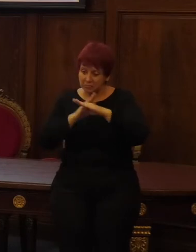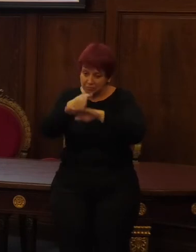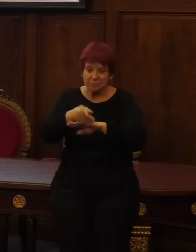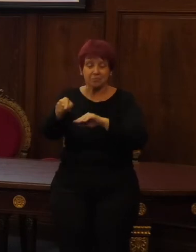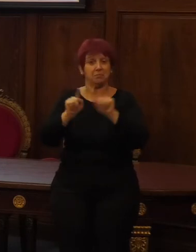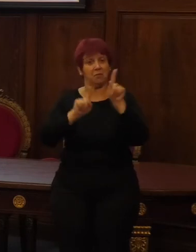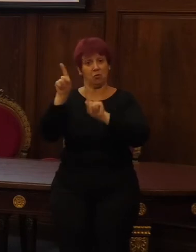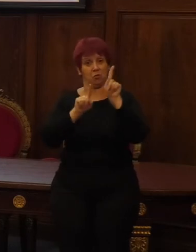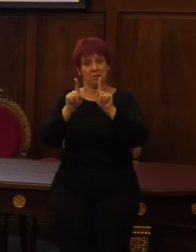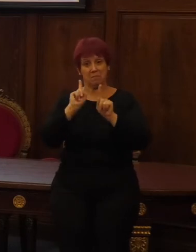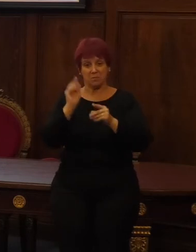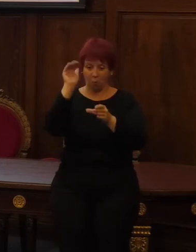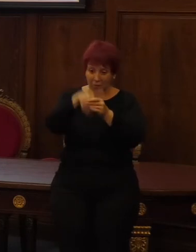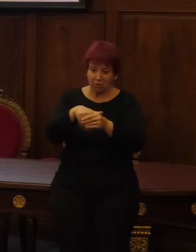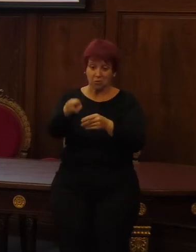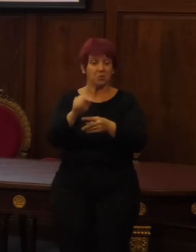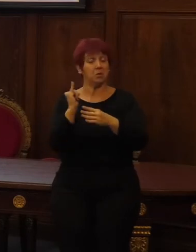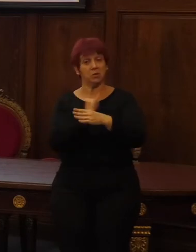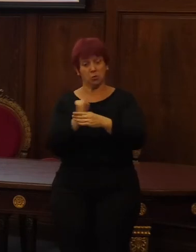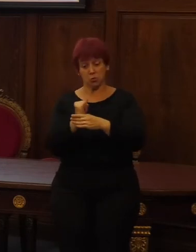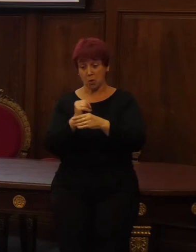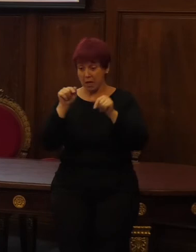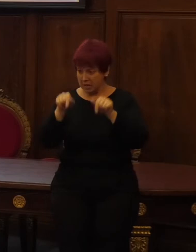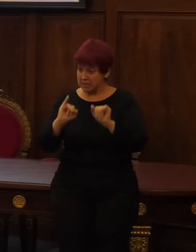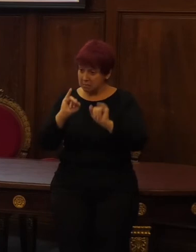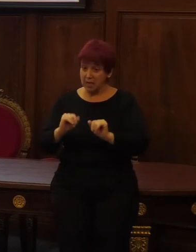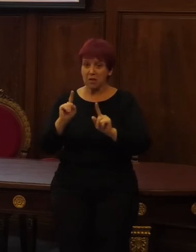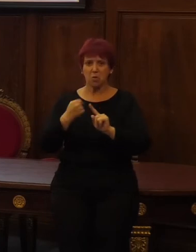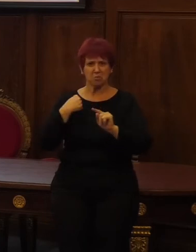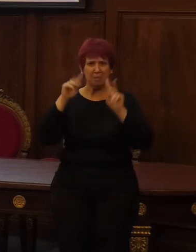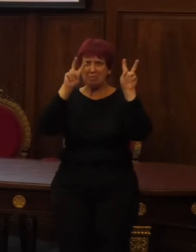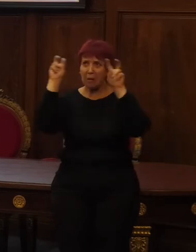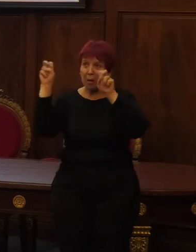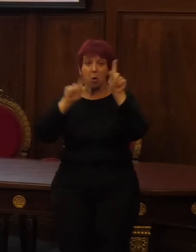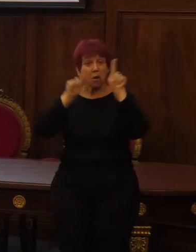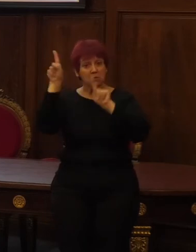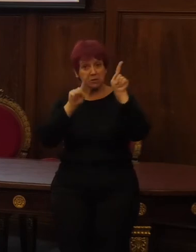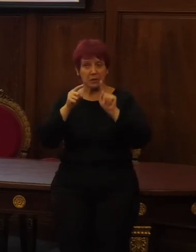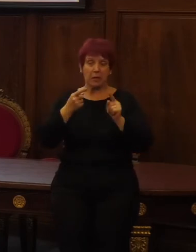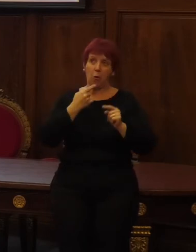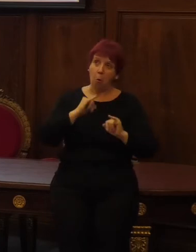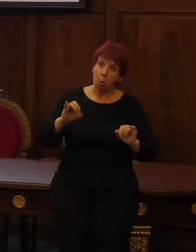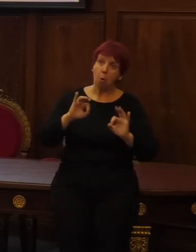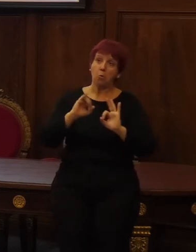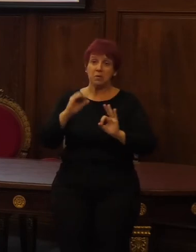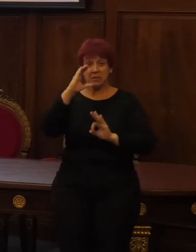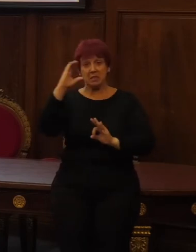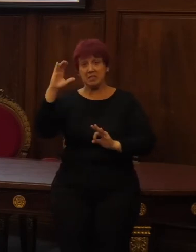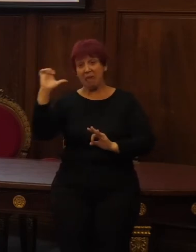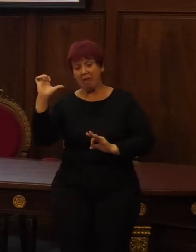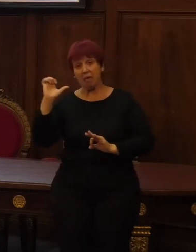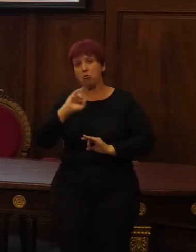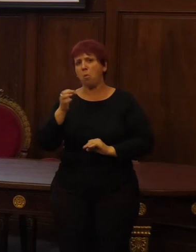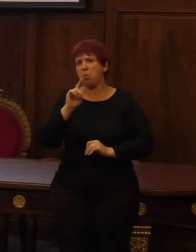facultad de ese instituto, porque aún el demos universitario, o al menos el CDC,